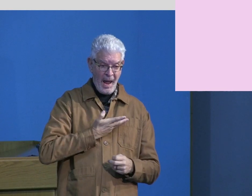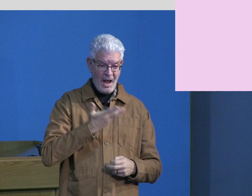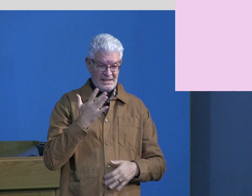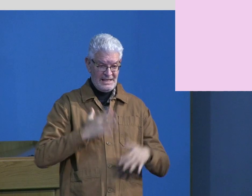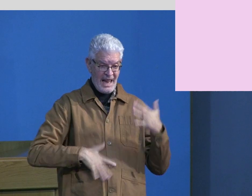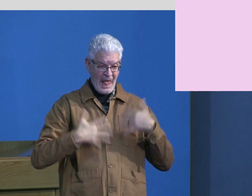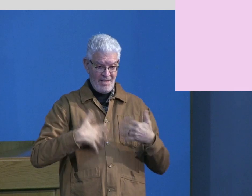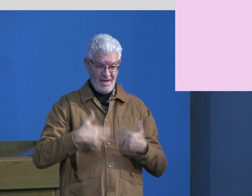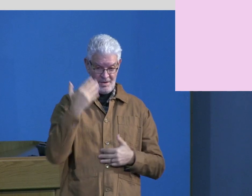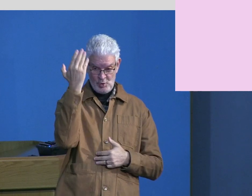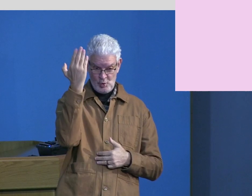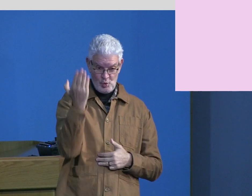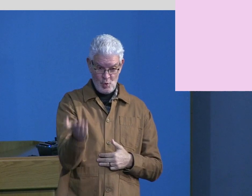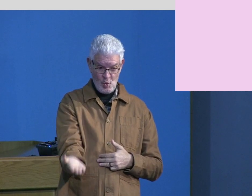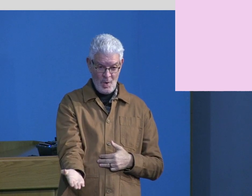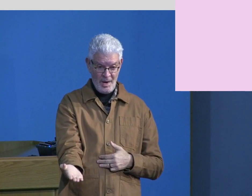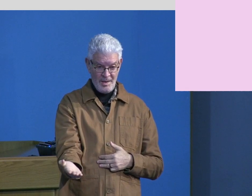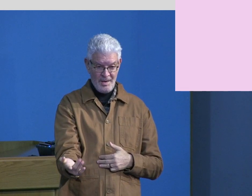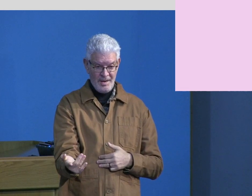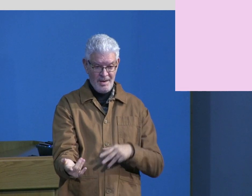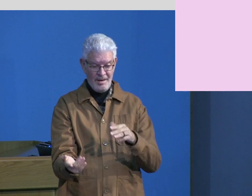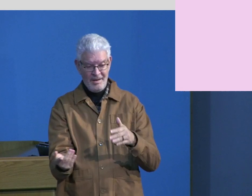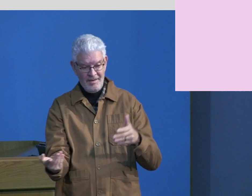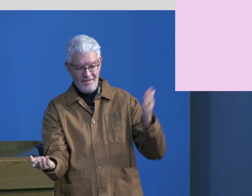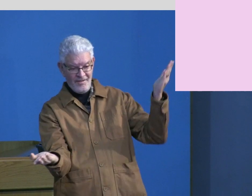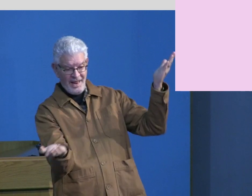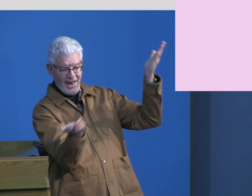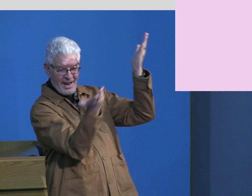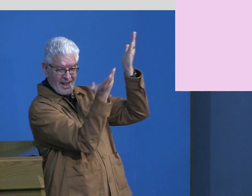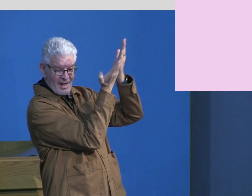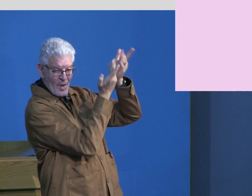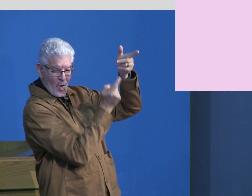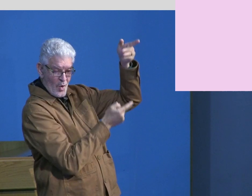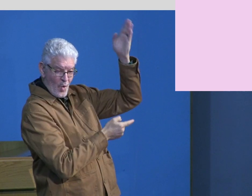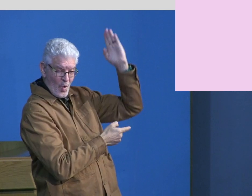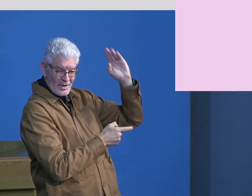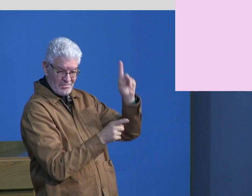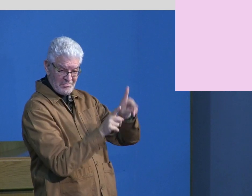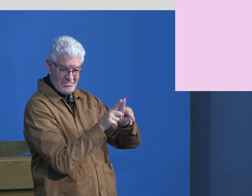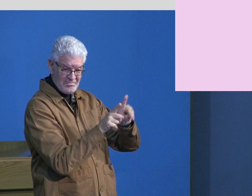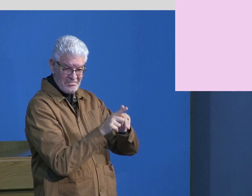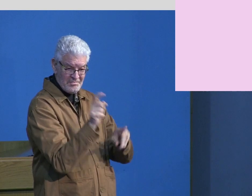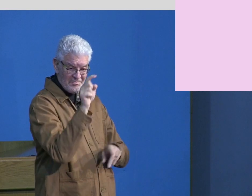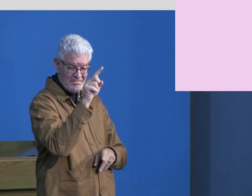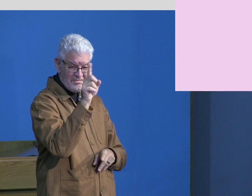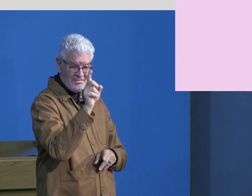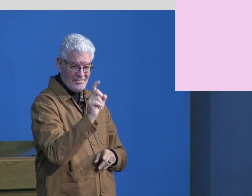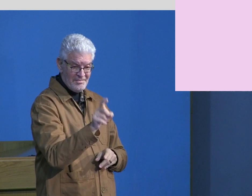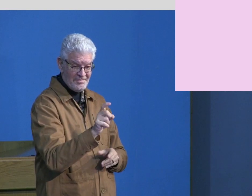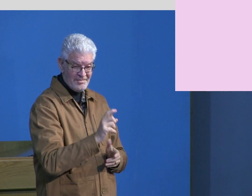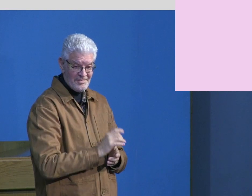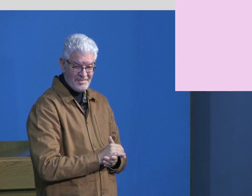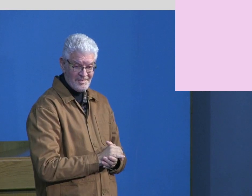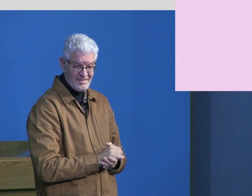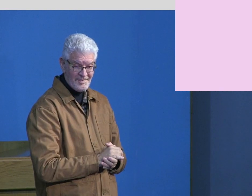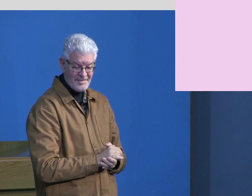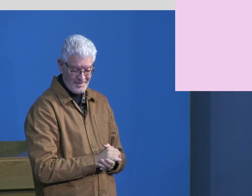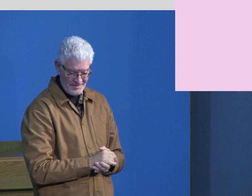Dit wat 'n kind ervaar in hoe 'n pa se lewe is, gaan hy vergelyk met God die